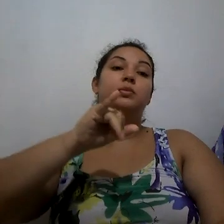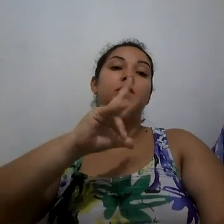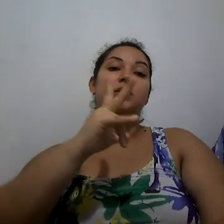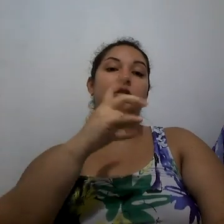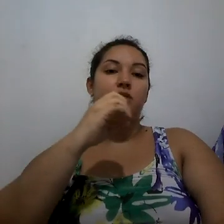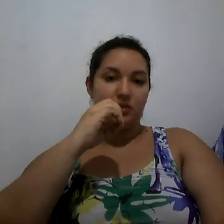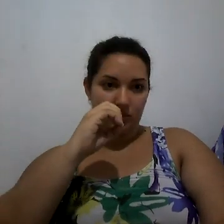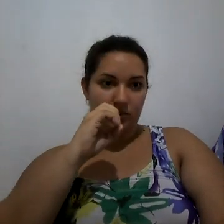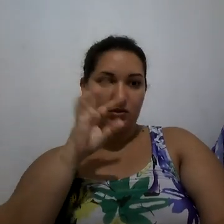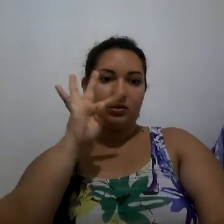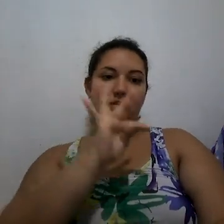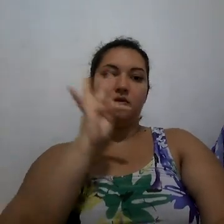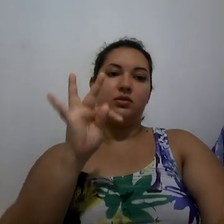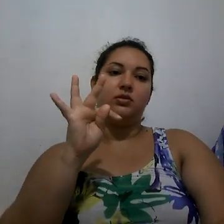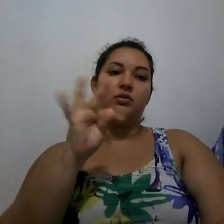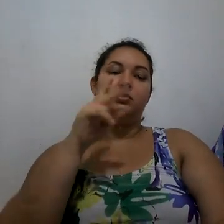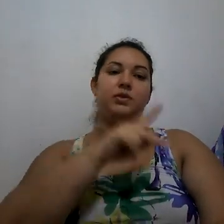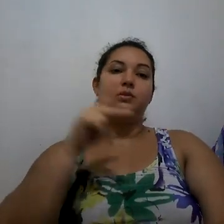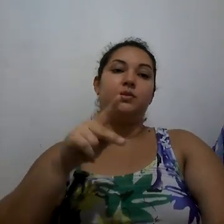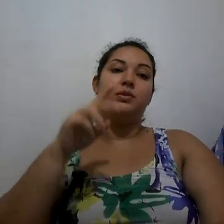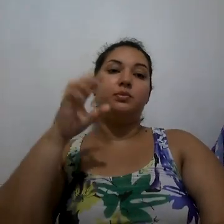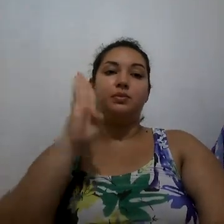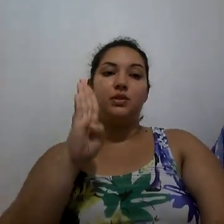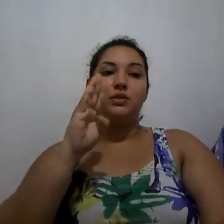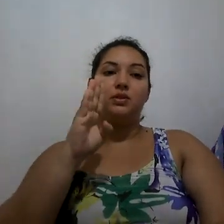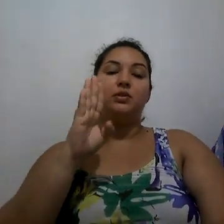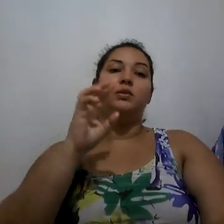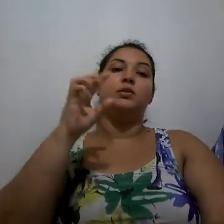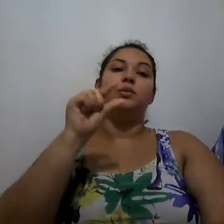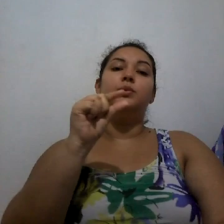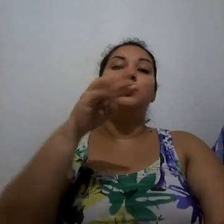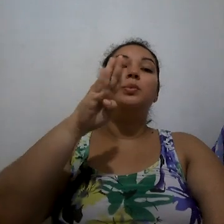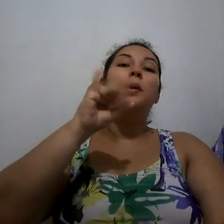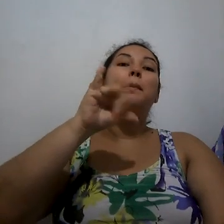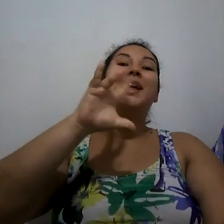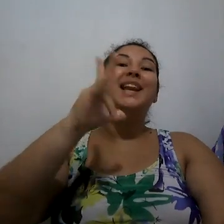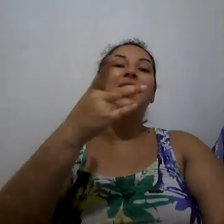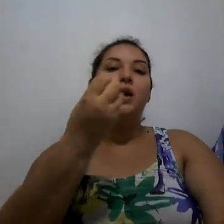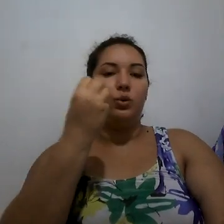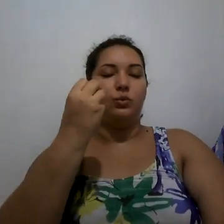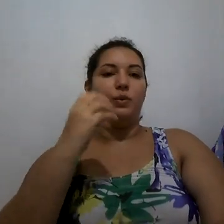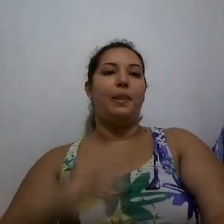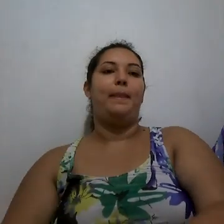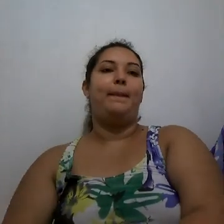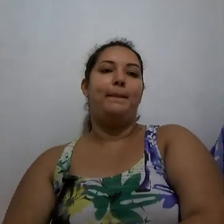milhão, e ppb é a partícula por bilhão, ok? Ou seja, pense em partícula por bilhão,